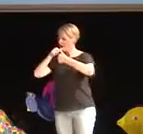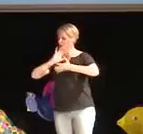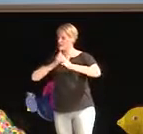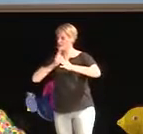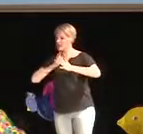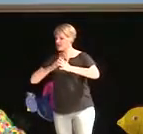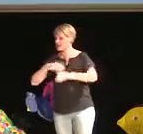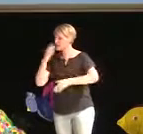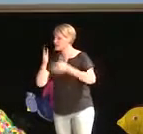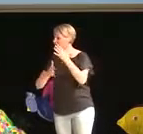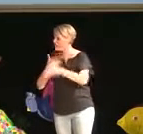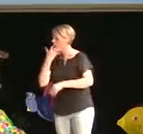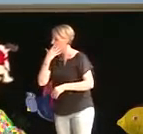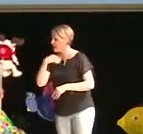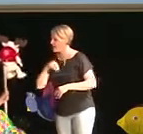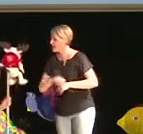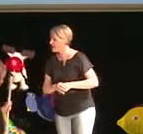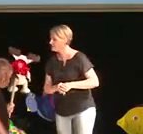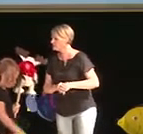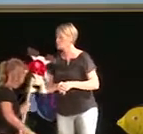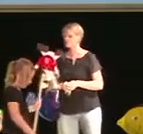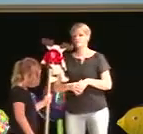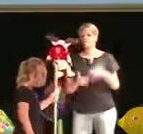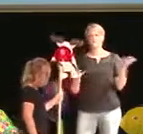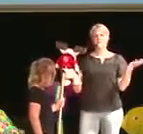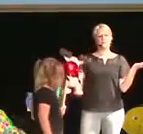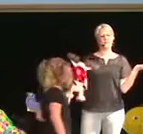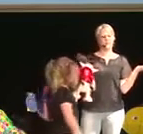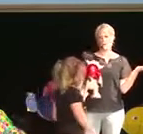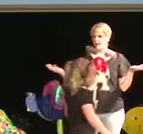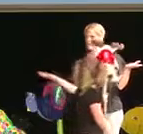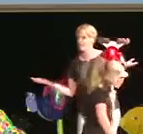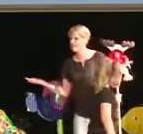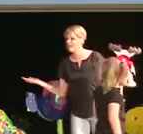rappelles du signe que Signabelle t'a appris? Qu'est-ce qu'il y a dans la forêt?